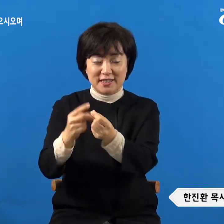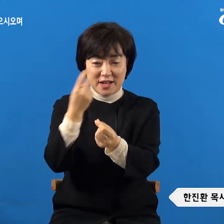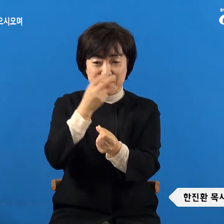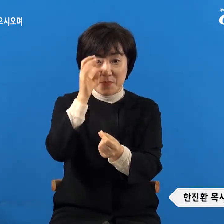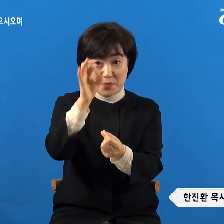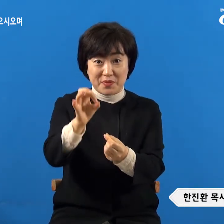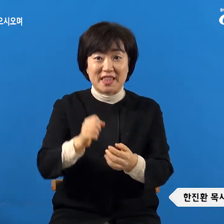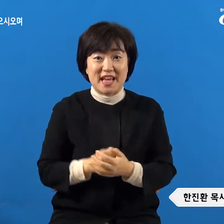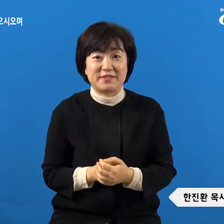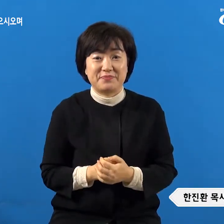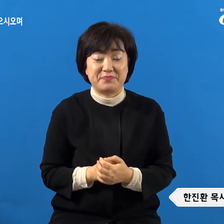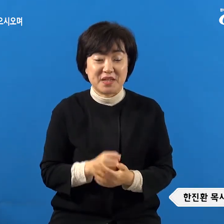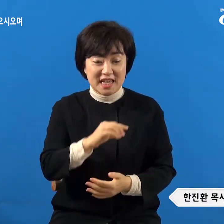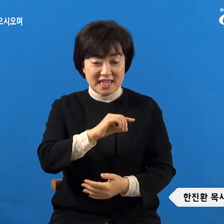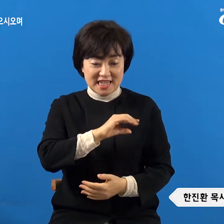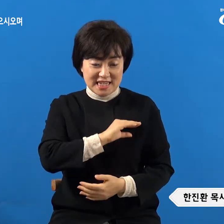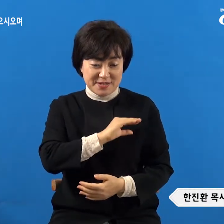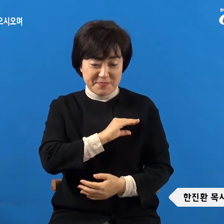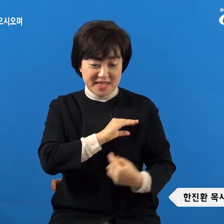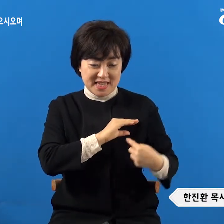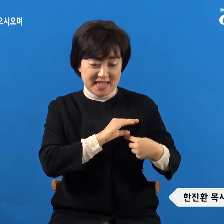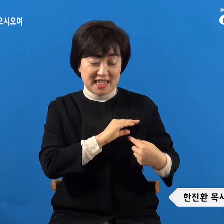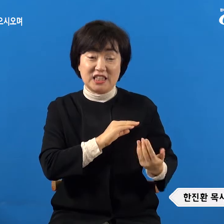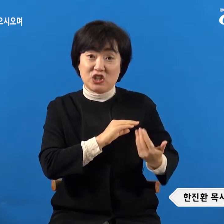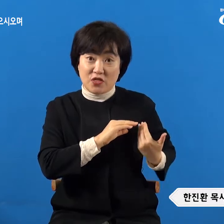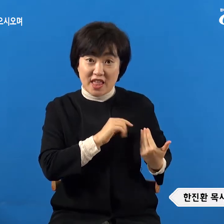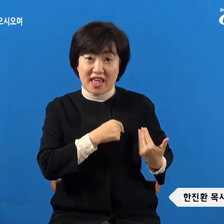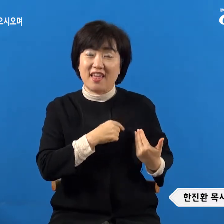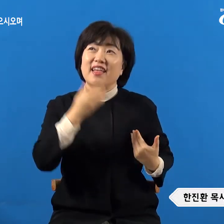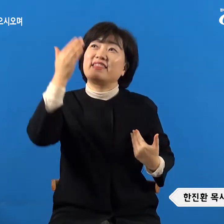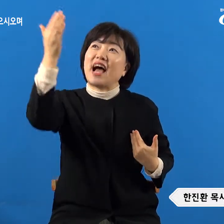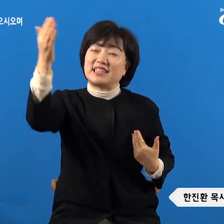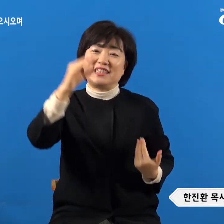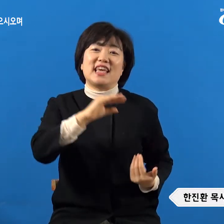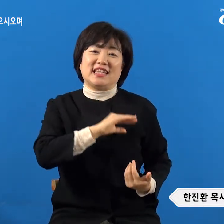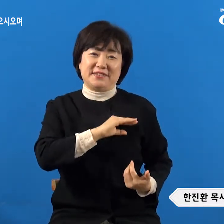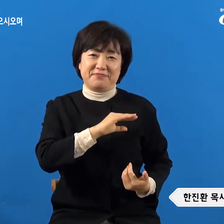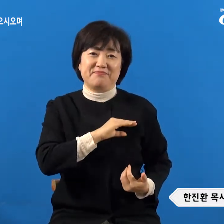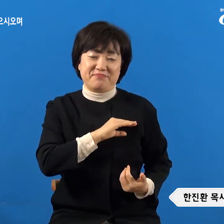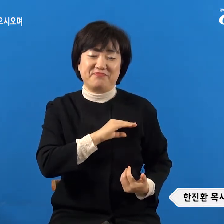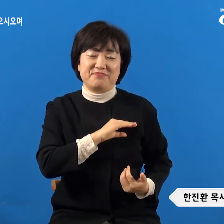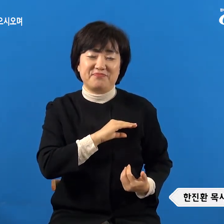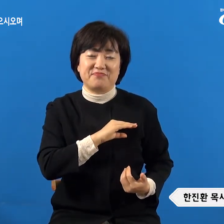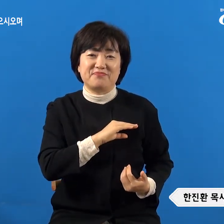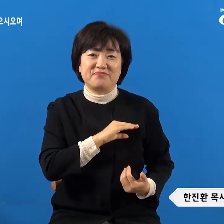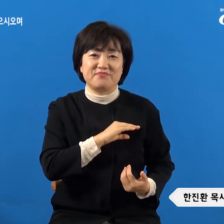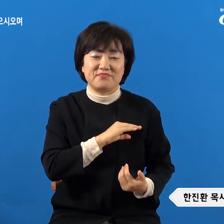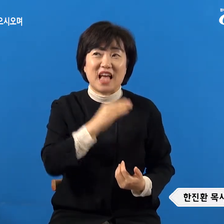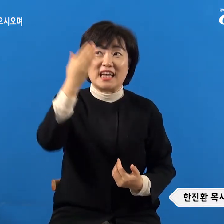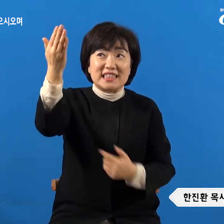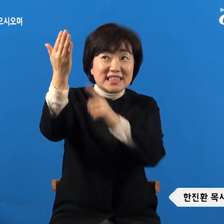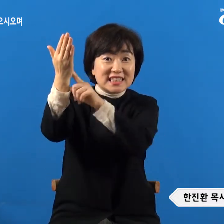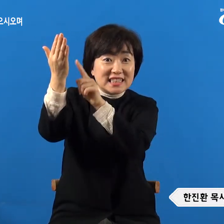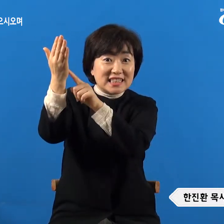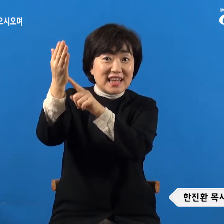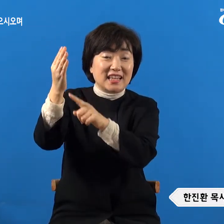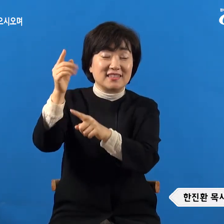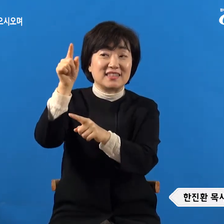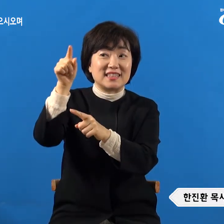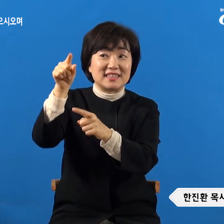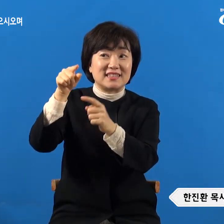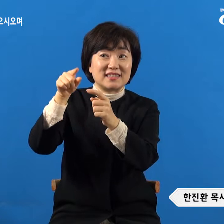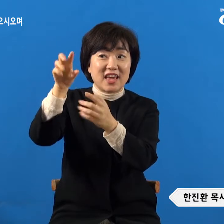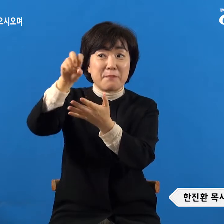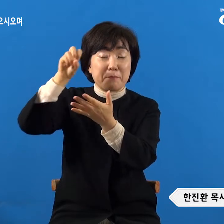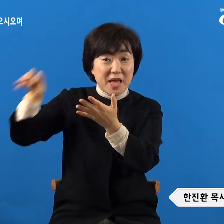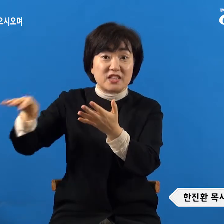살펴보겠습니다. 여기 이름이 하는 말 앞에 당신의 하는 소유격이 생략되어 있습니다.